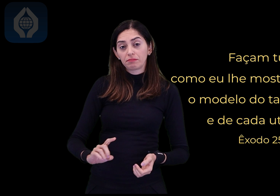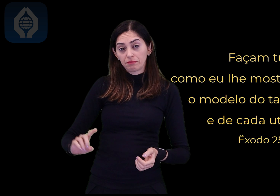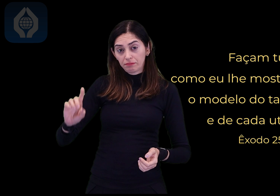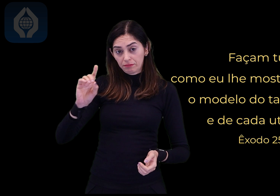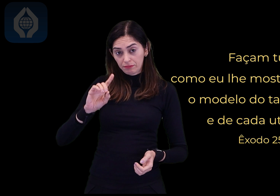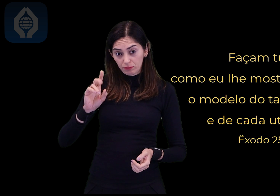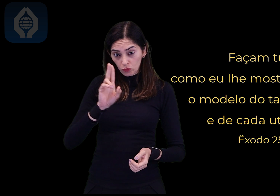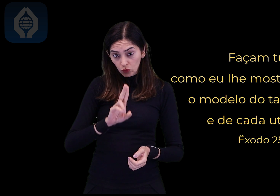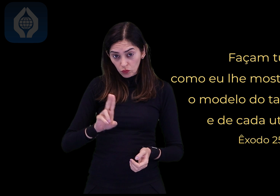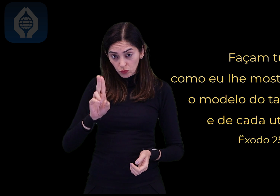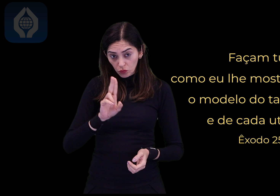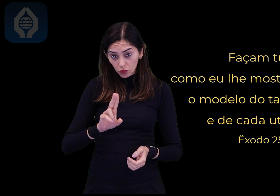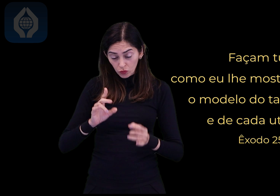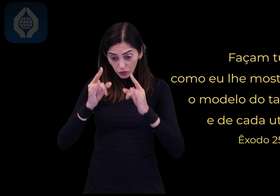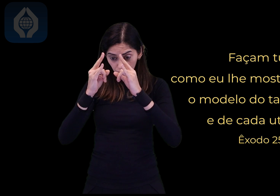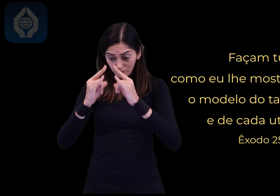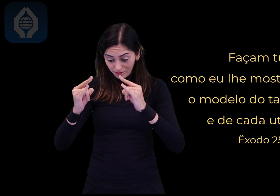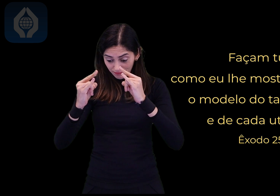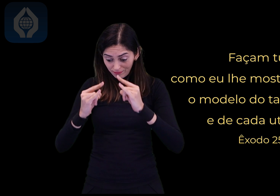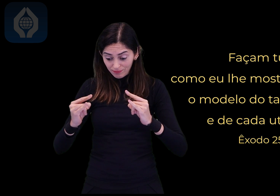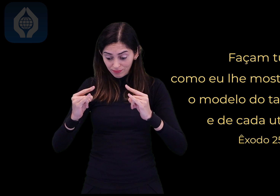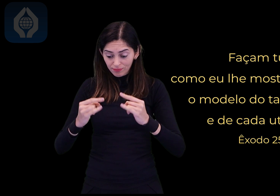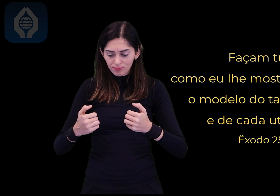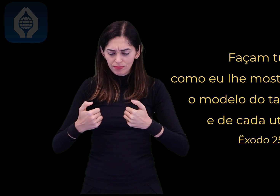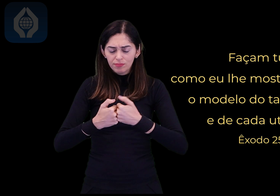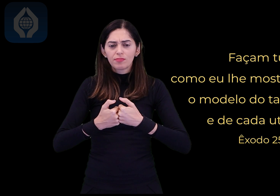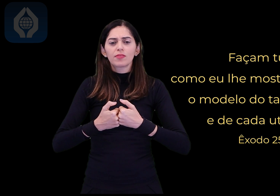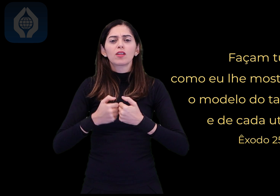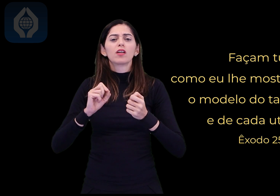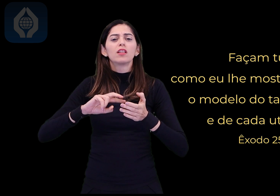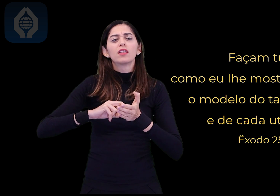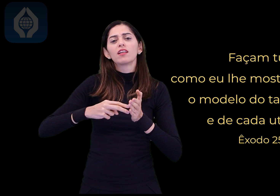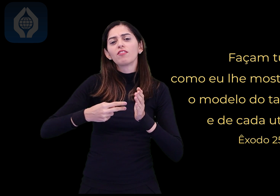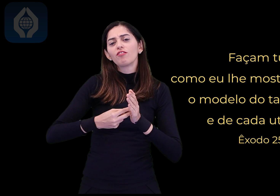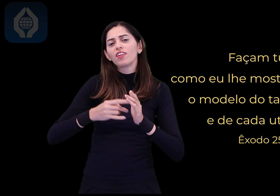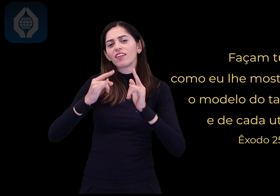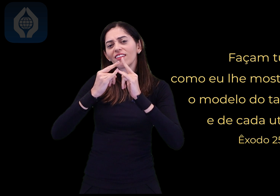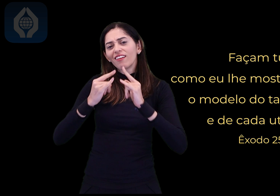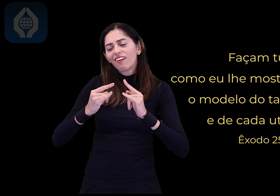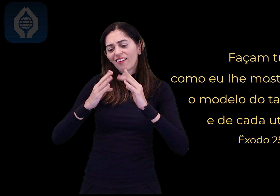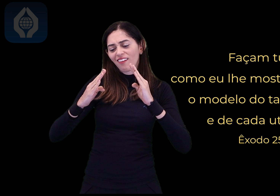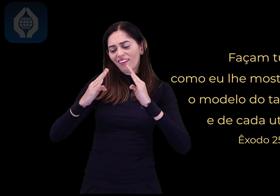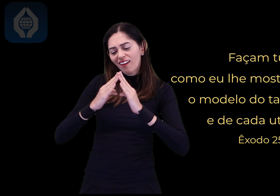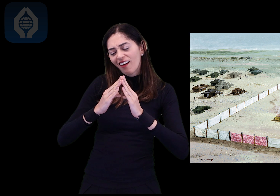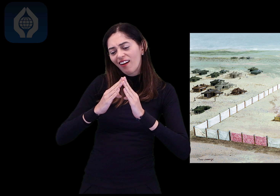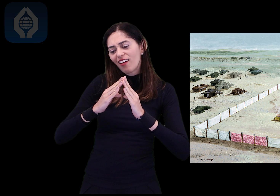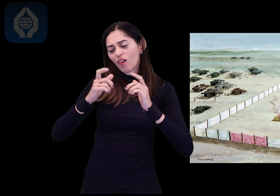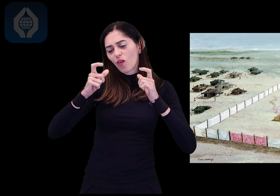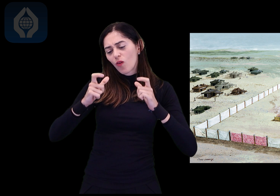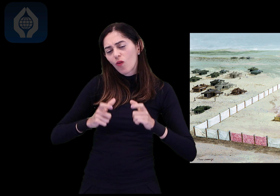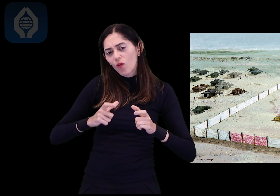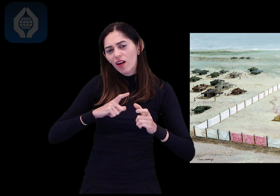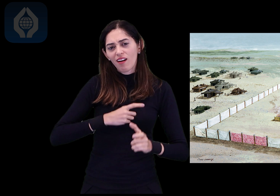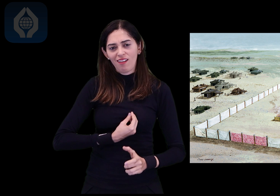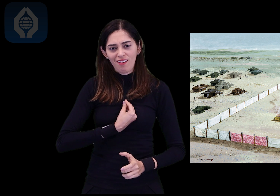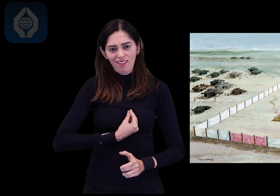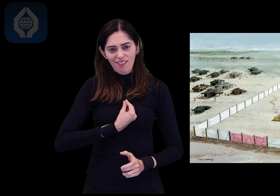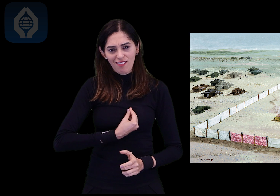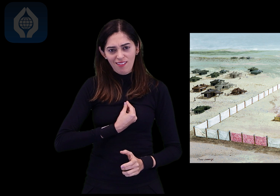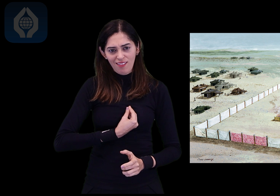para tabernáculo significa tenda, lugar de habitação ou casa. Todo esse lugar teria que ser